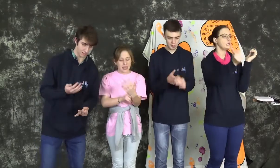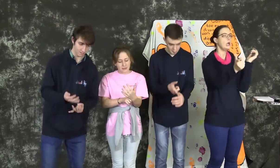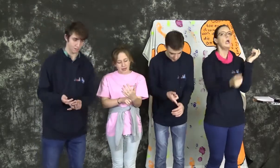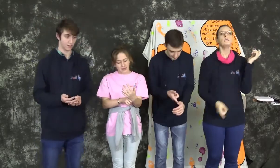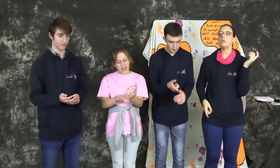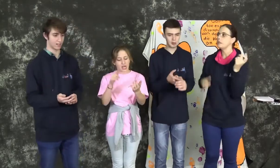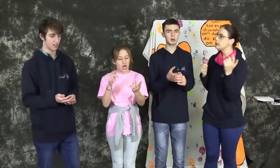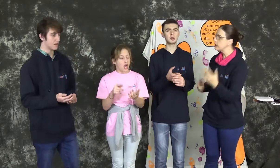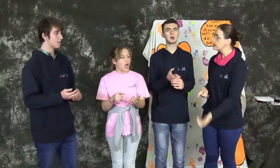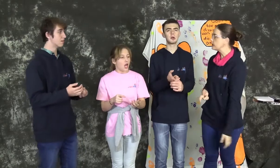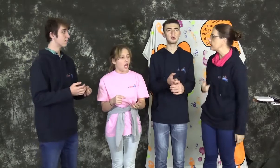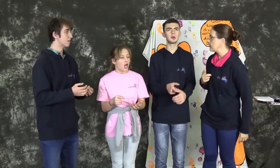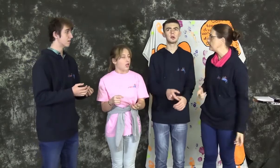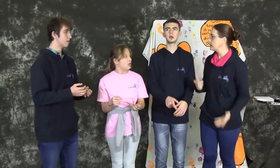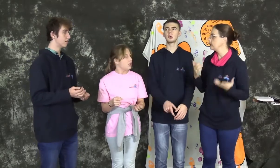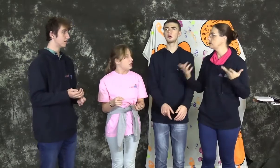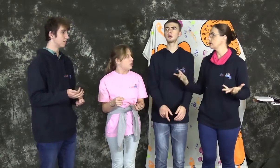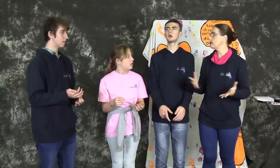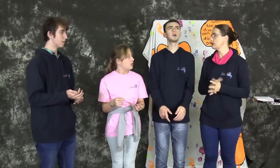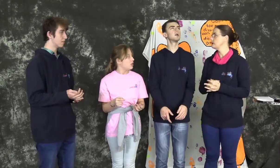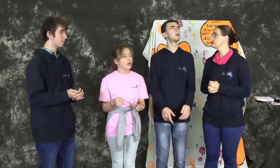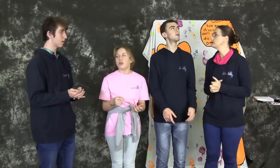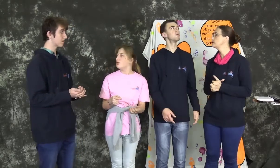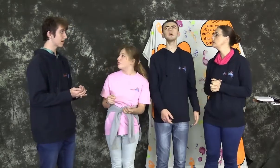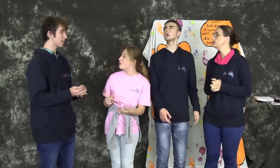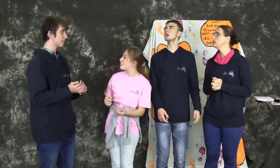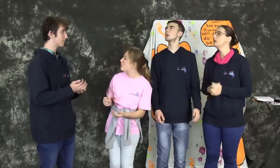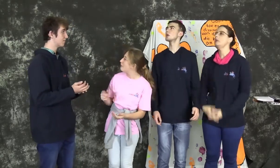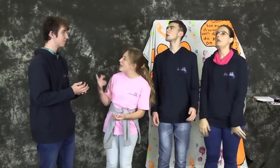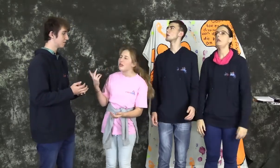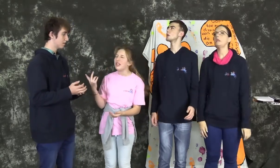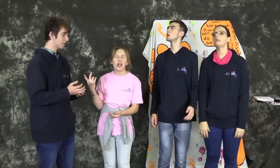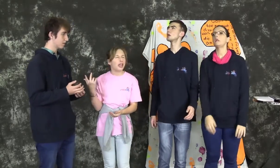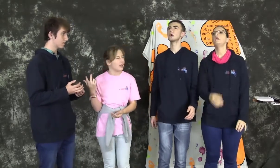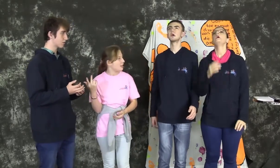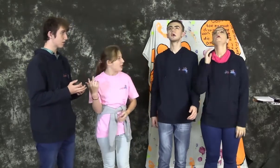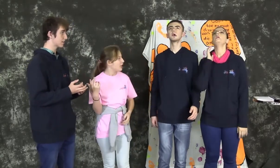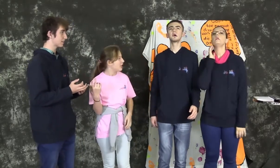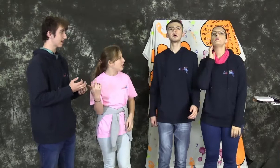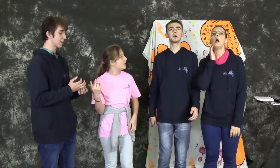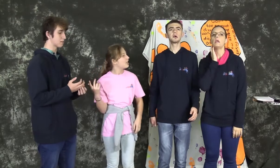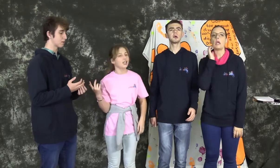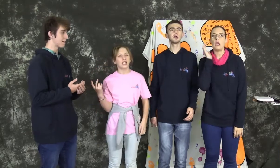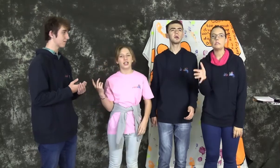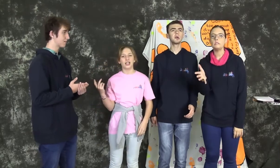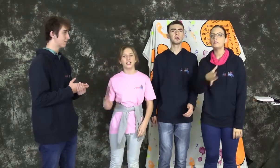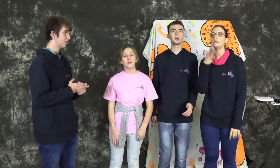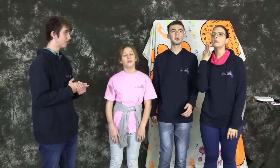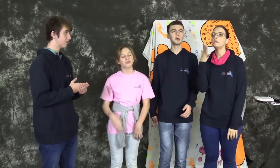7 pikkewyne. Dit is 7 pikkewyne tegen dit ook in die paard is. Waar is ek? Wat is dit dan nie? Nee, waar jy is nie, hoekom jy maag